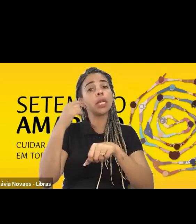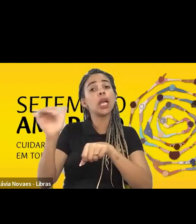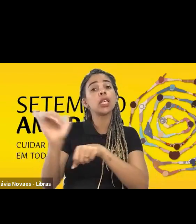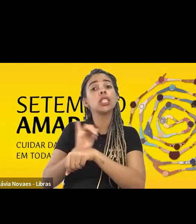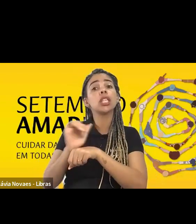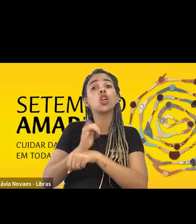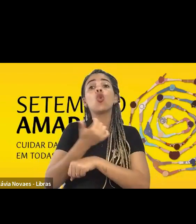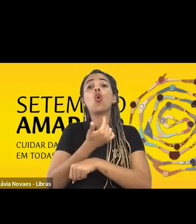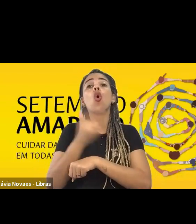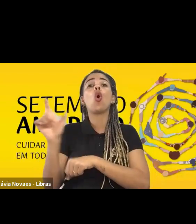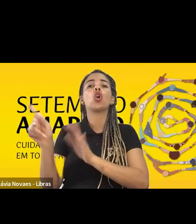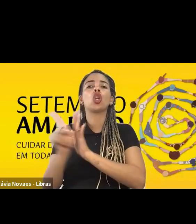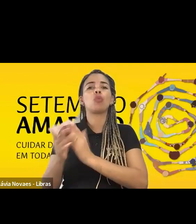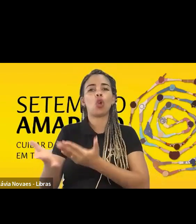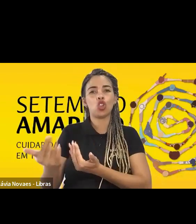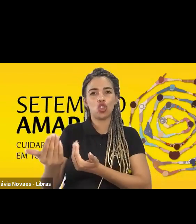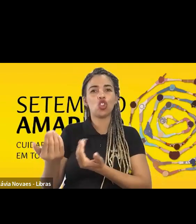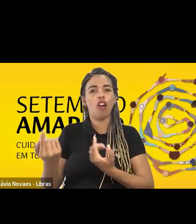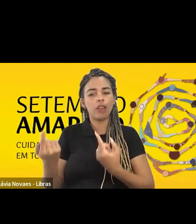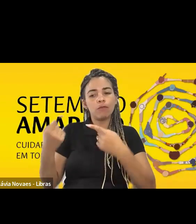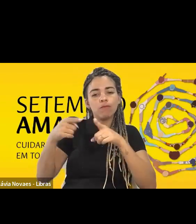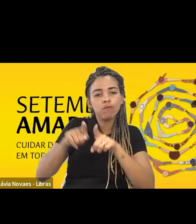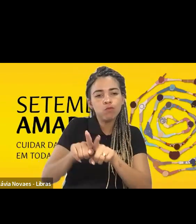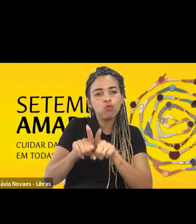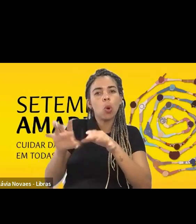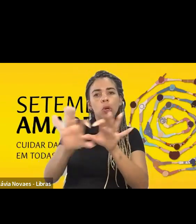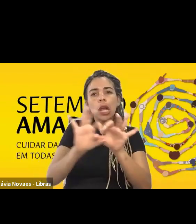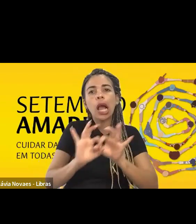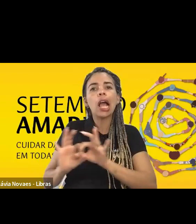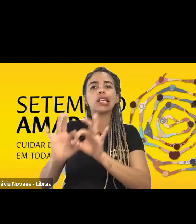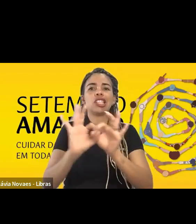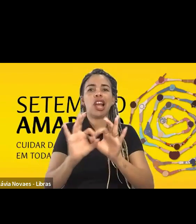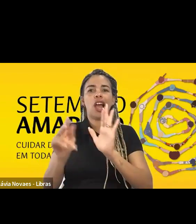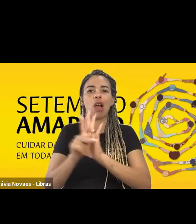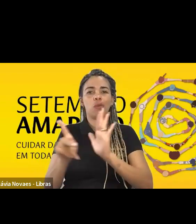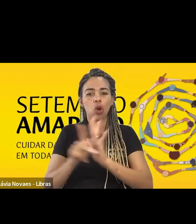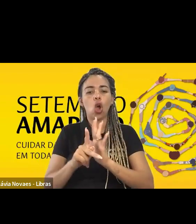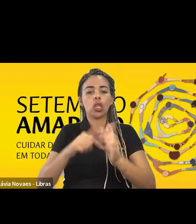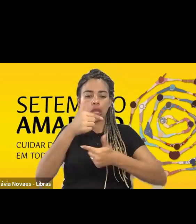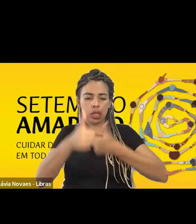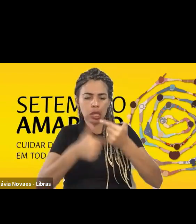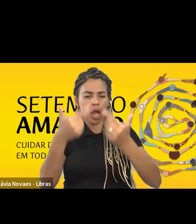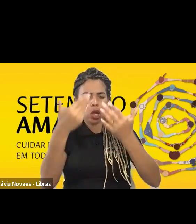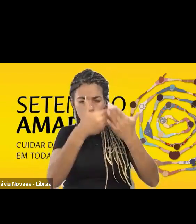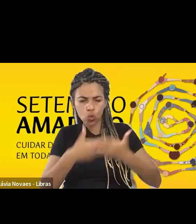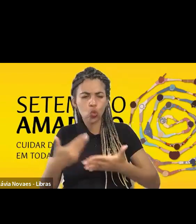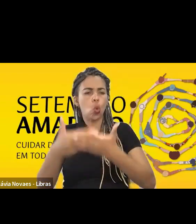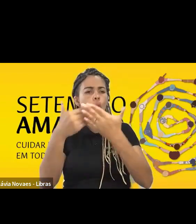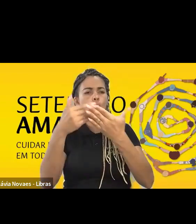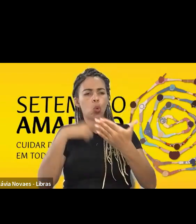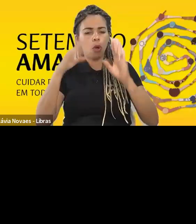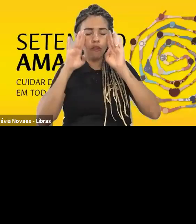engajamento né, desse adolescente, por exemplo, nas atividades educacionais e assim por